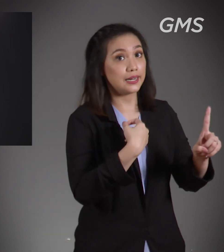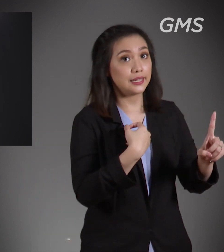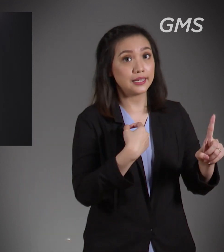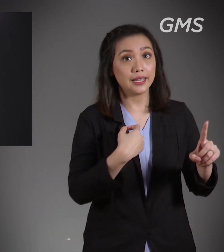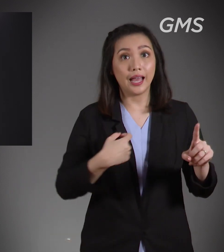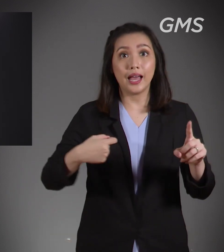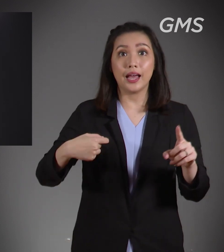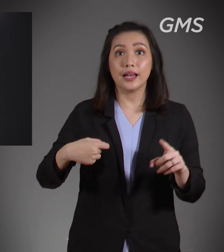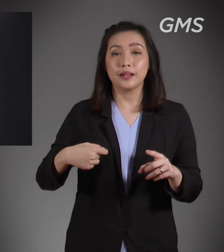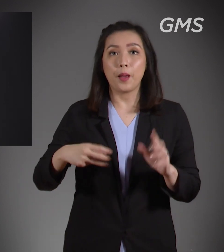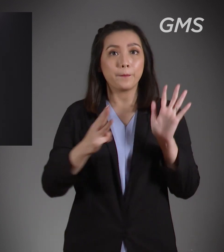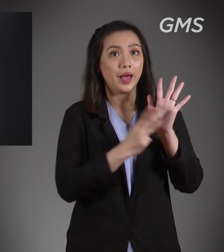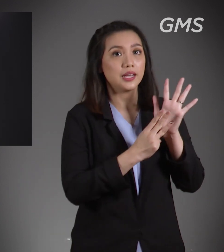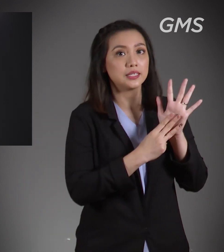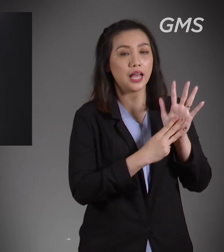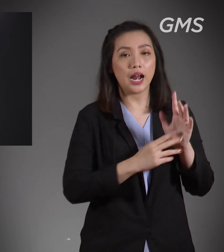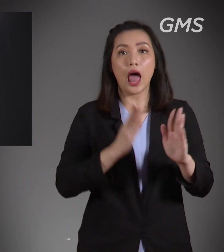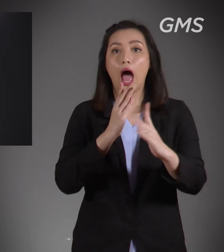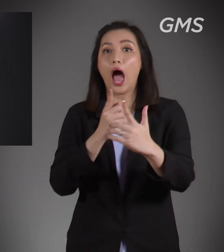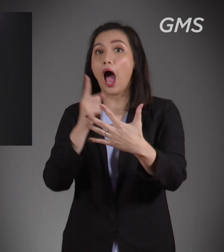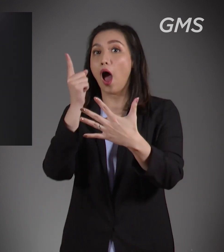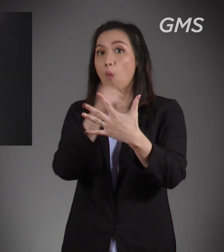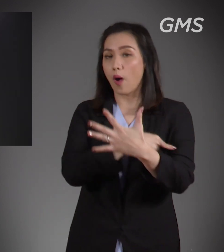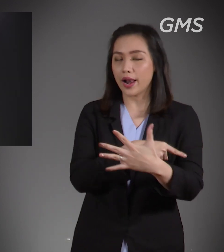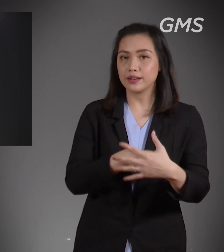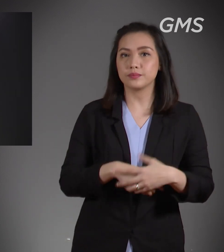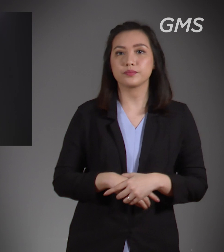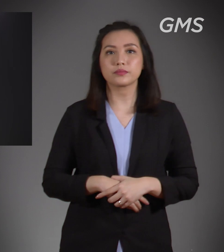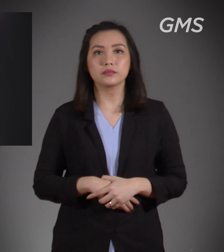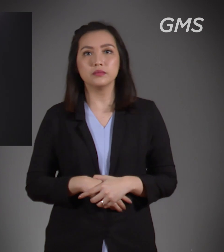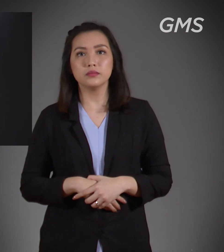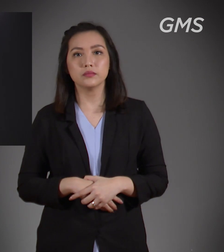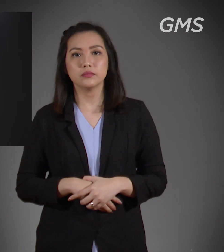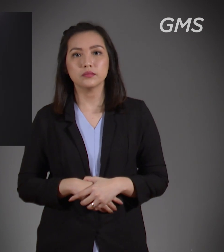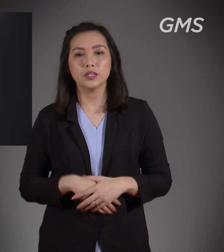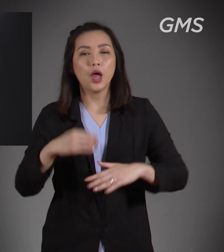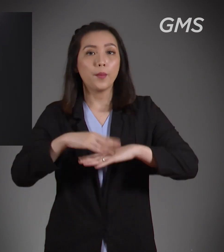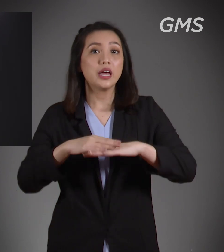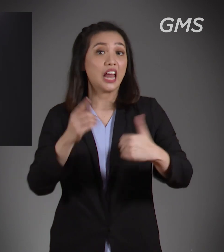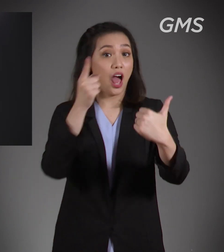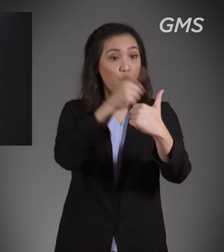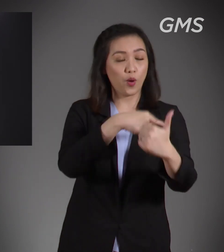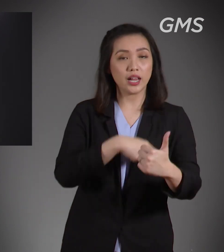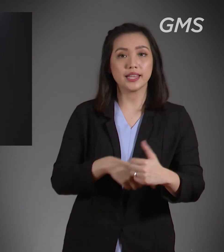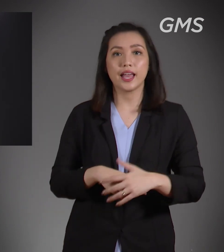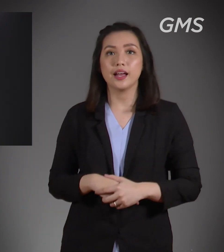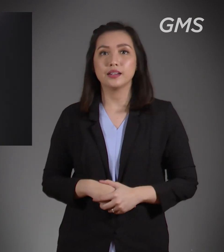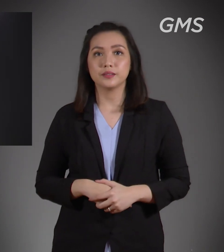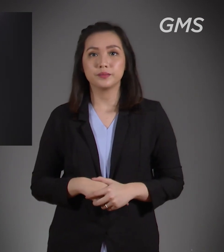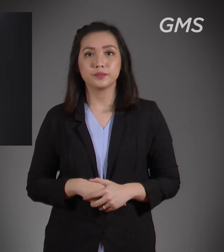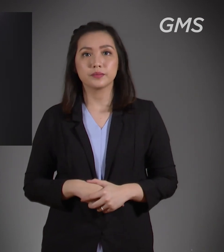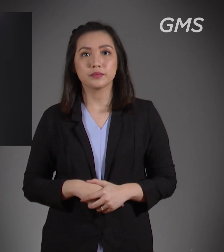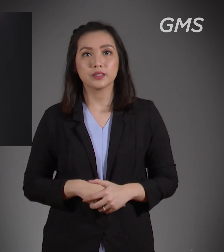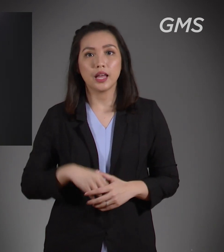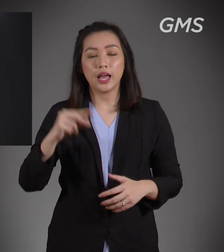pada perkara awalnya. Pada mulanya kalau Anda baca di ayat pertama, mereka itu, yaitu